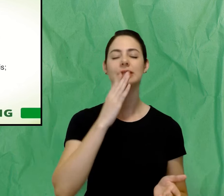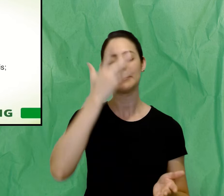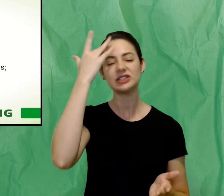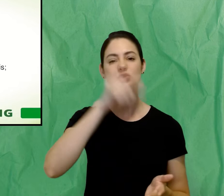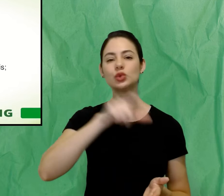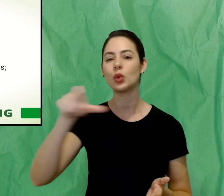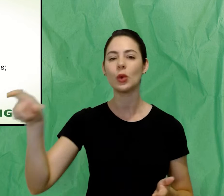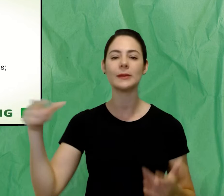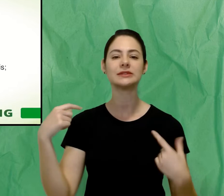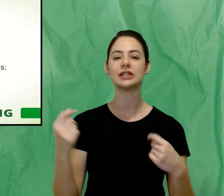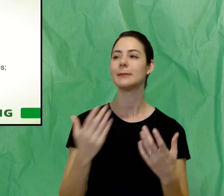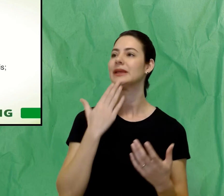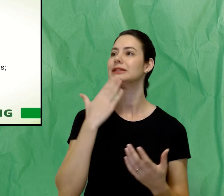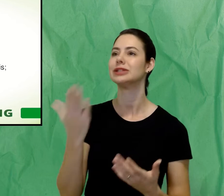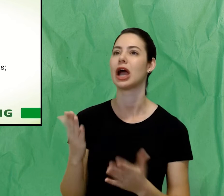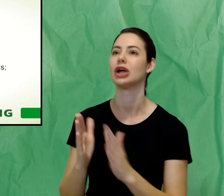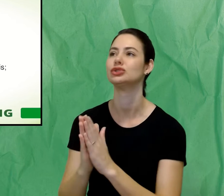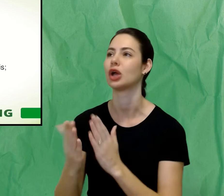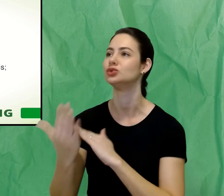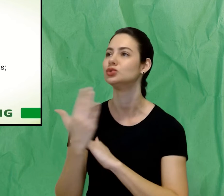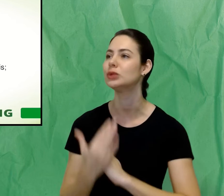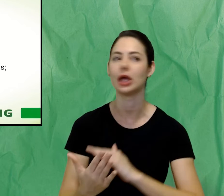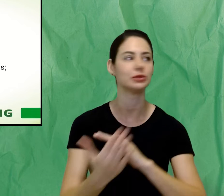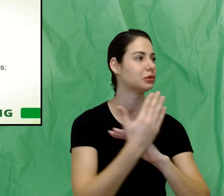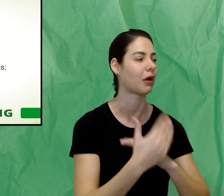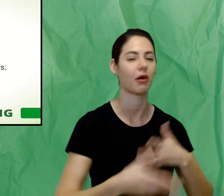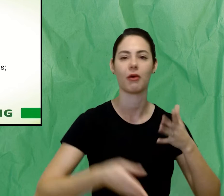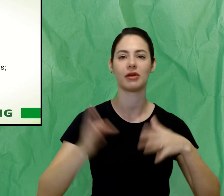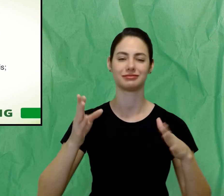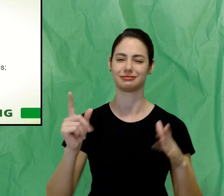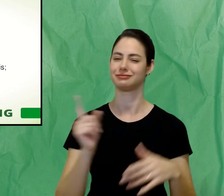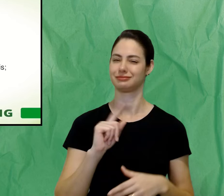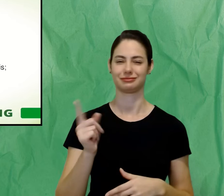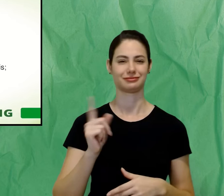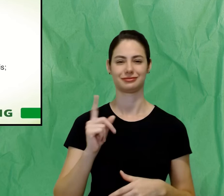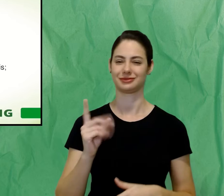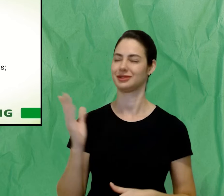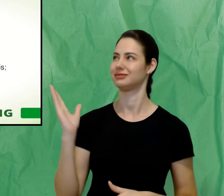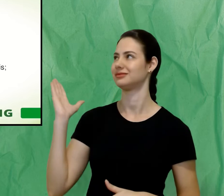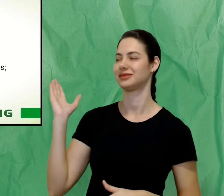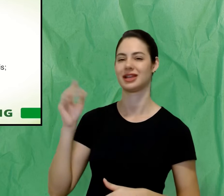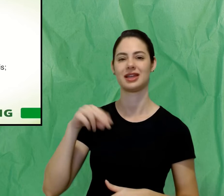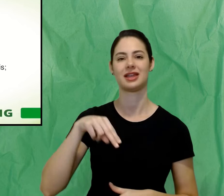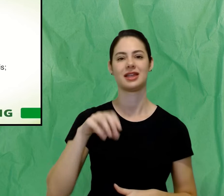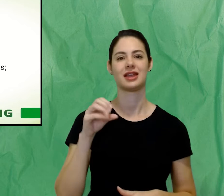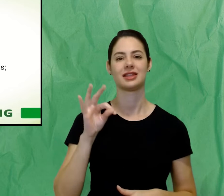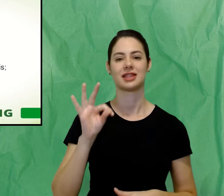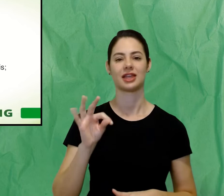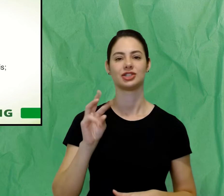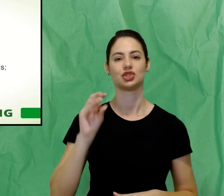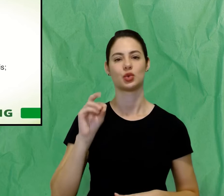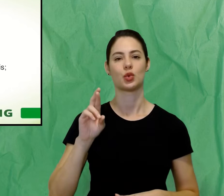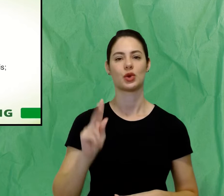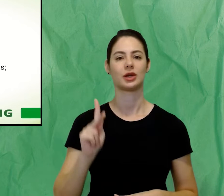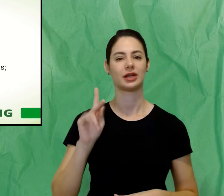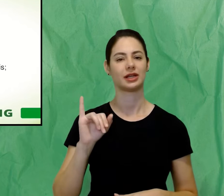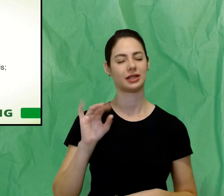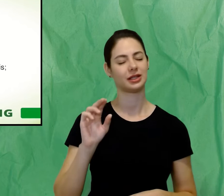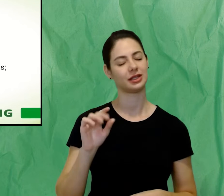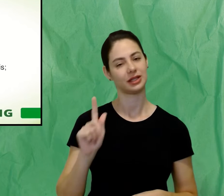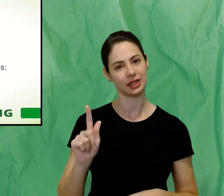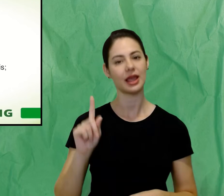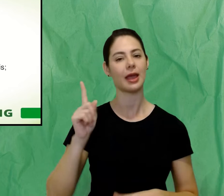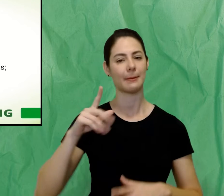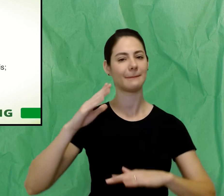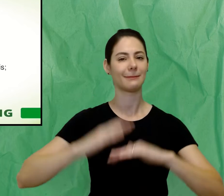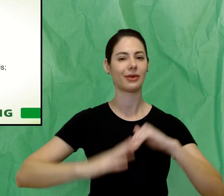conhecendo pessoas aleatórias pedindo ajuda para elas. Networking é uma coisa mais conceituada,